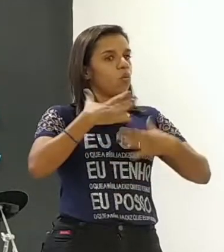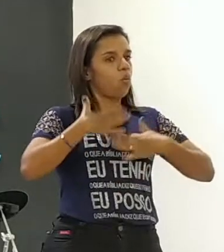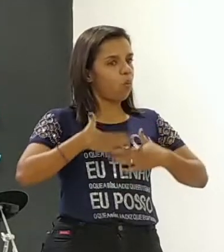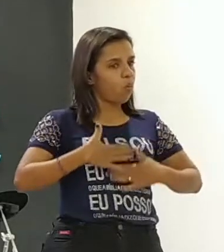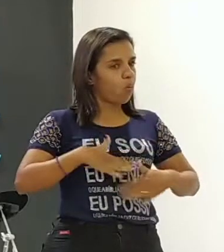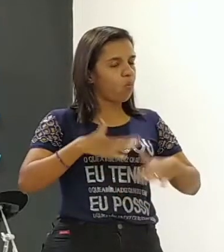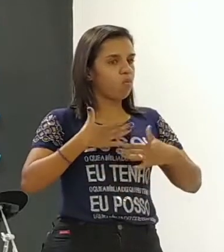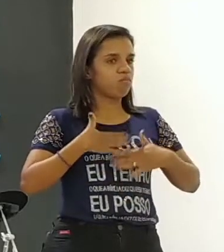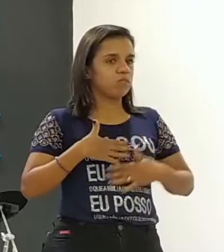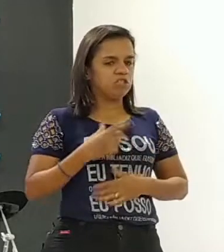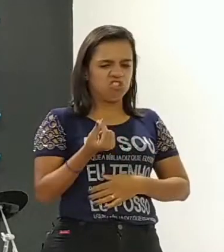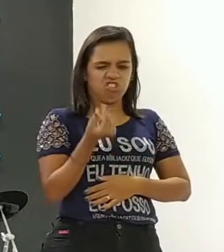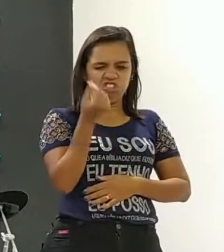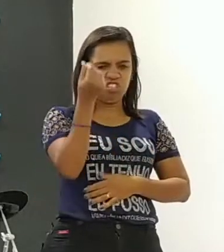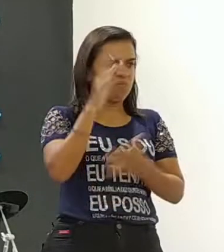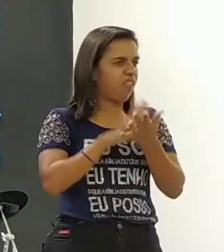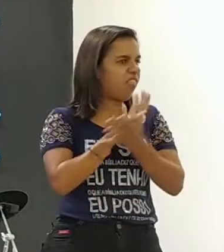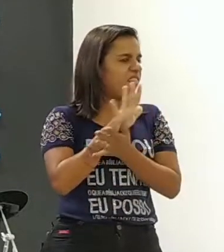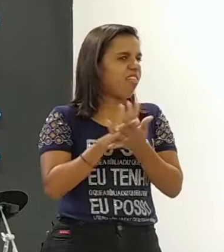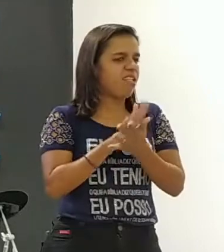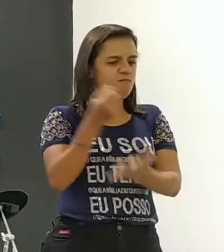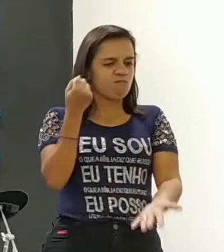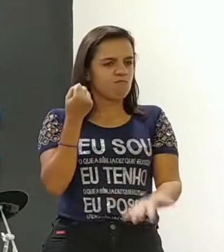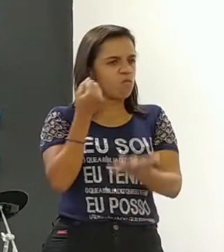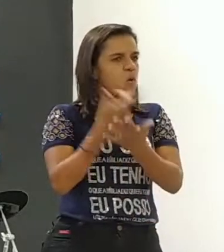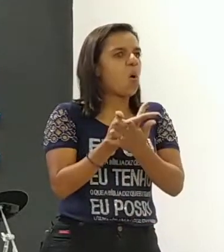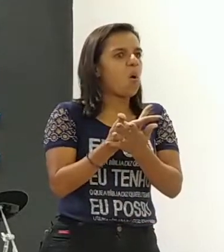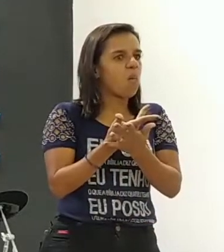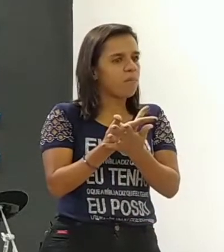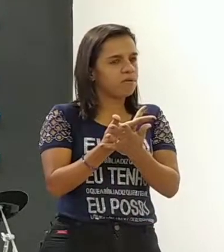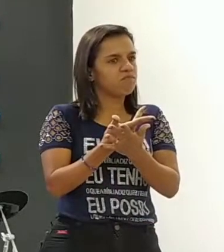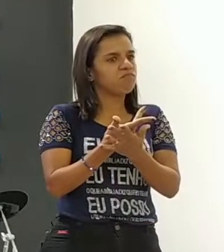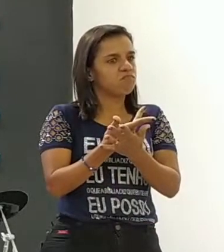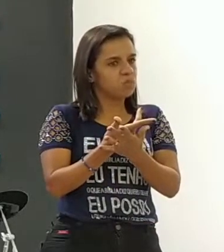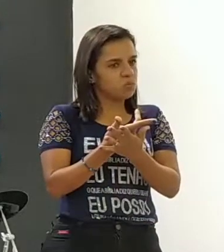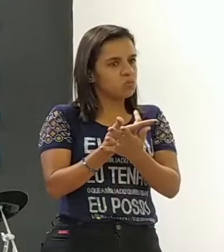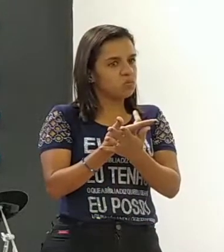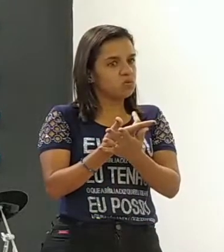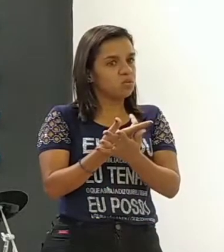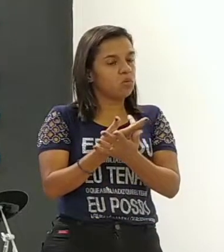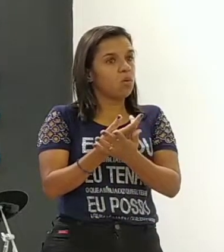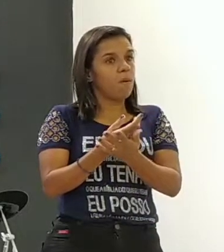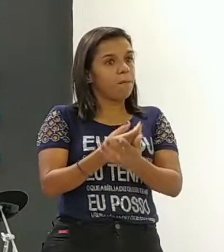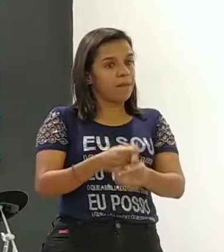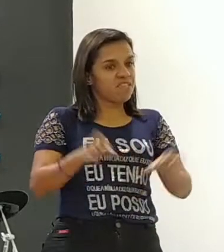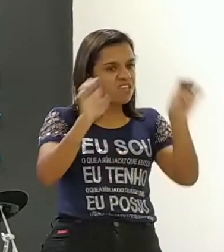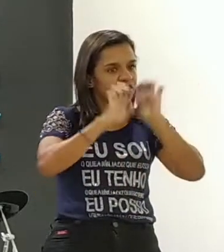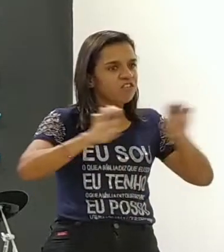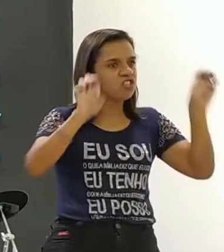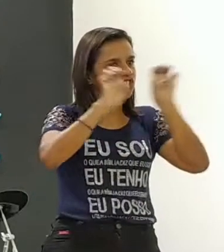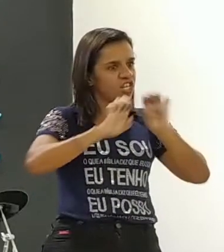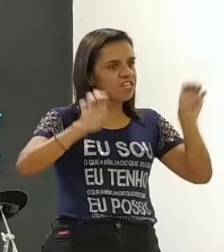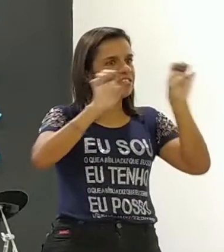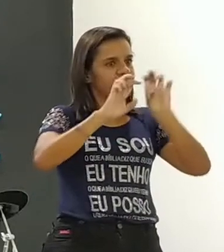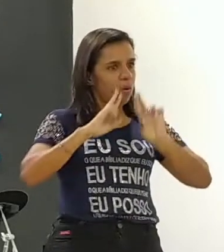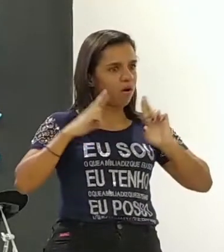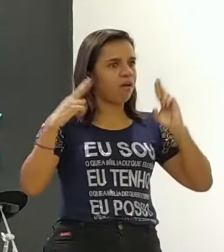falei, não tem dinheiro no mundo que compre o evangelho que o Senhor me levantou para poder falar.